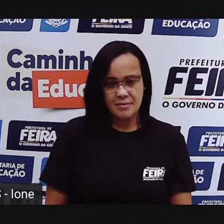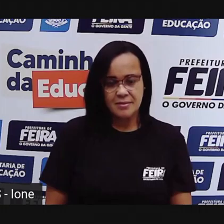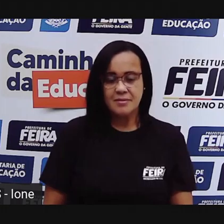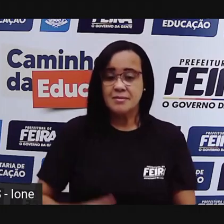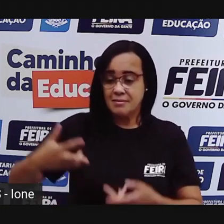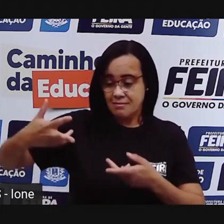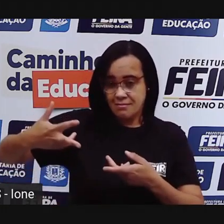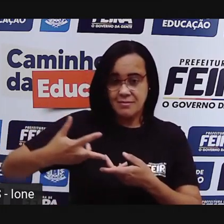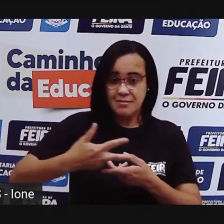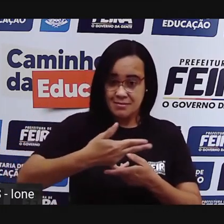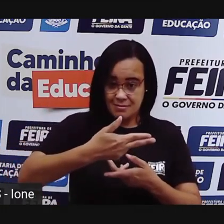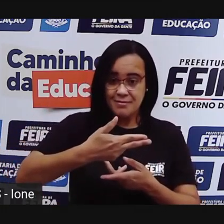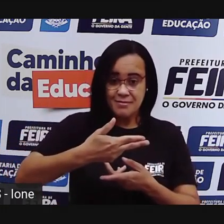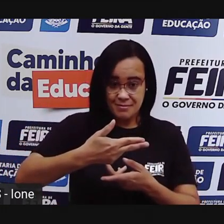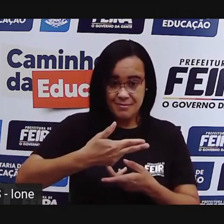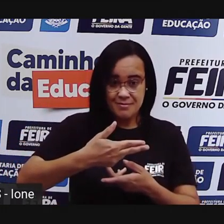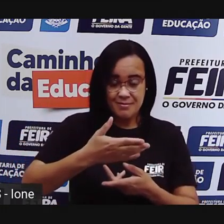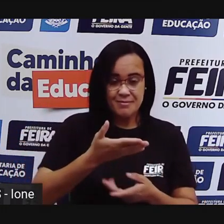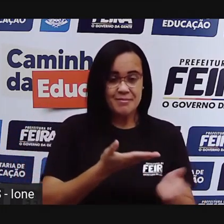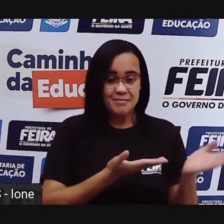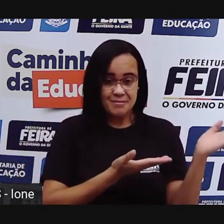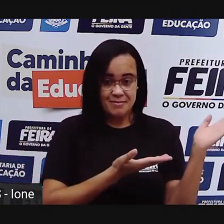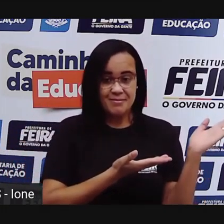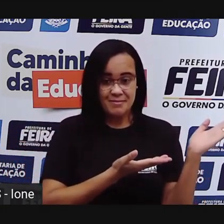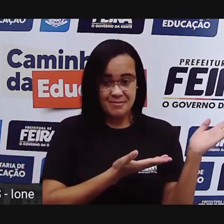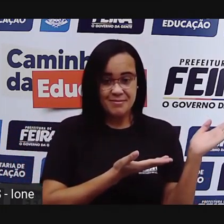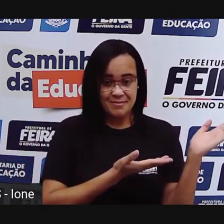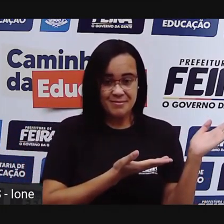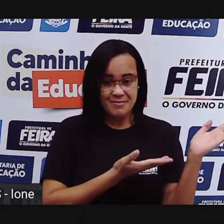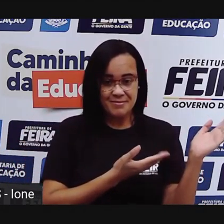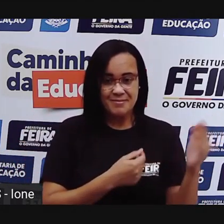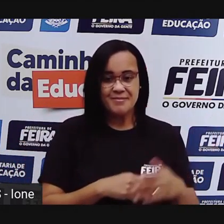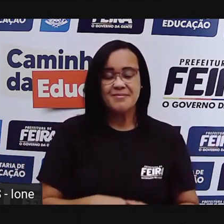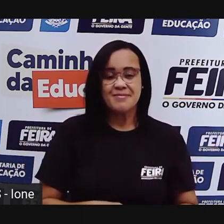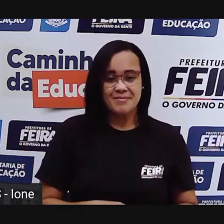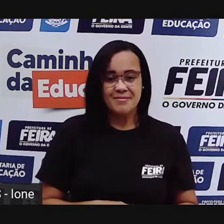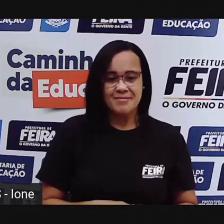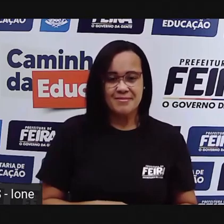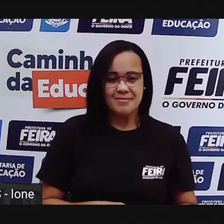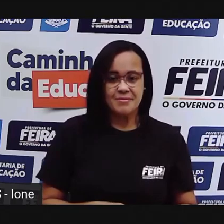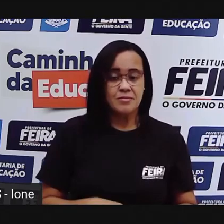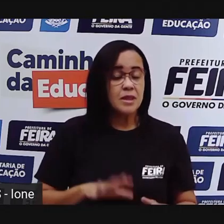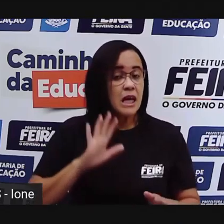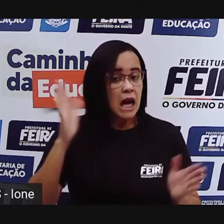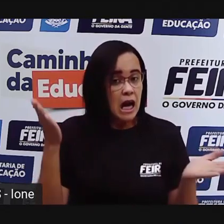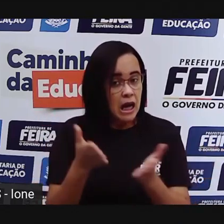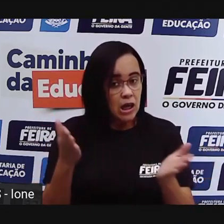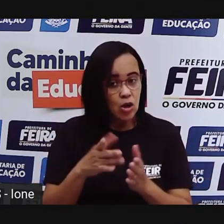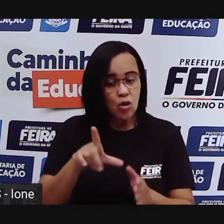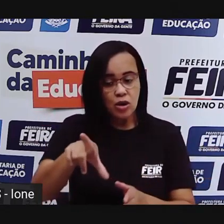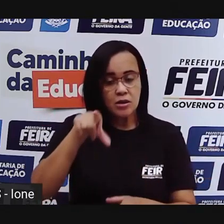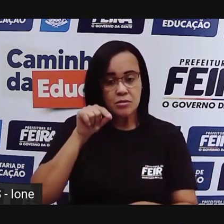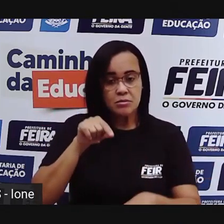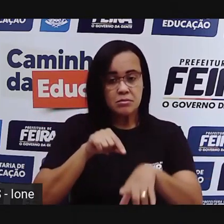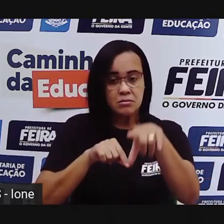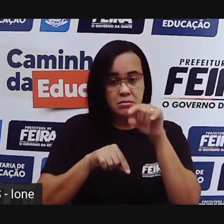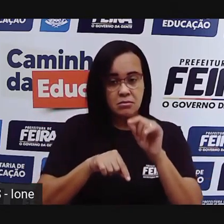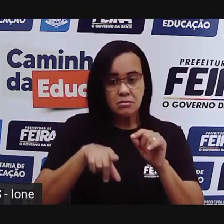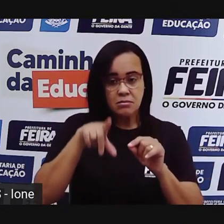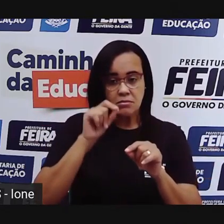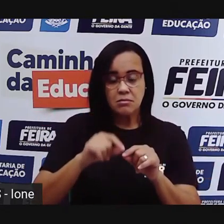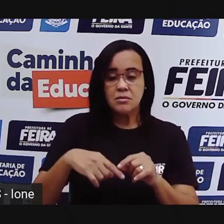Recorta. Viram? E agora nós vamos fazer o seguinte, vamos escolher uma